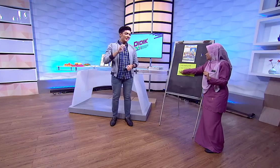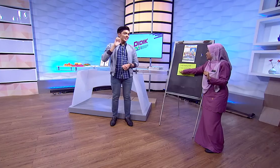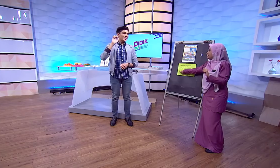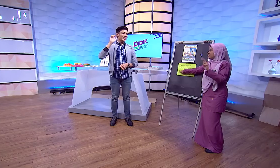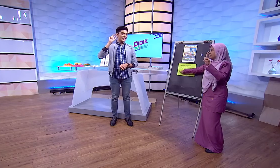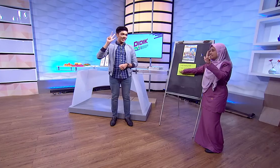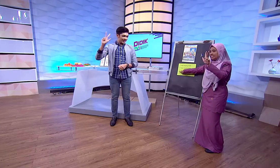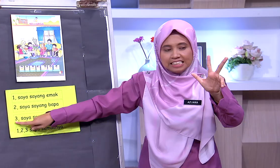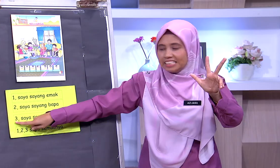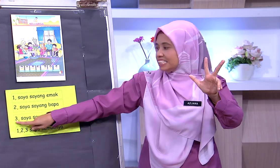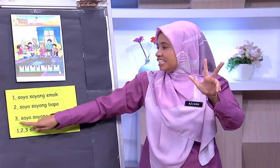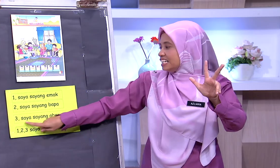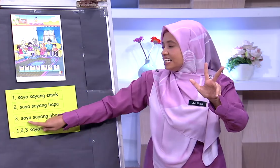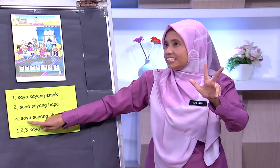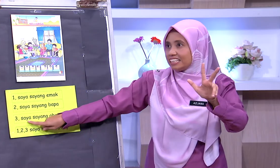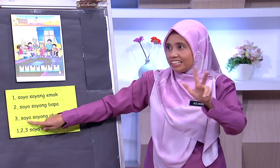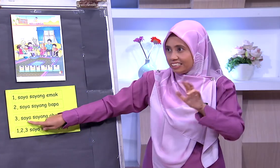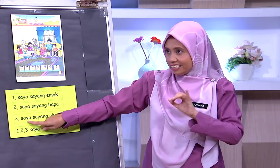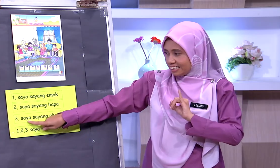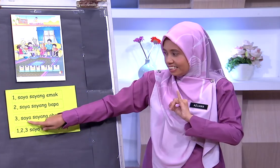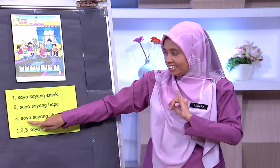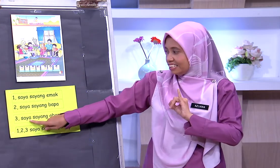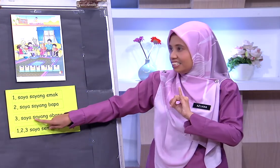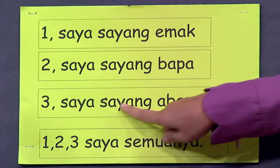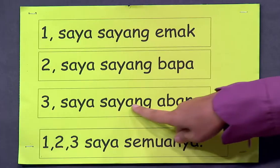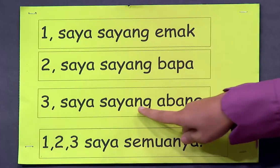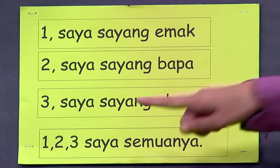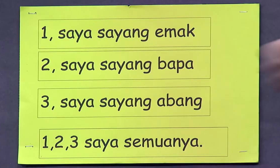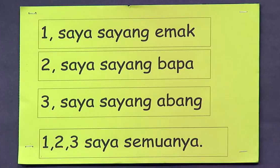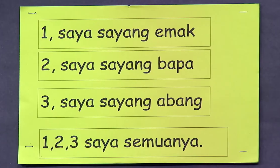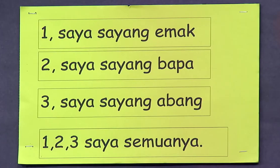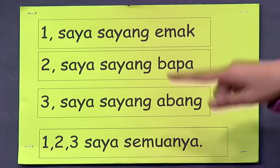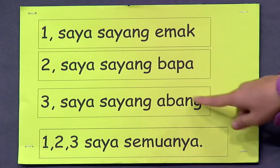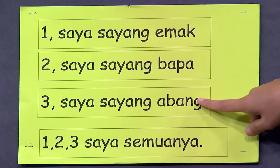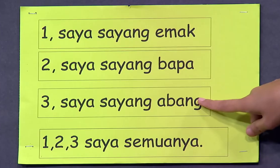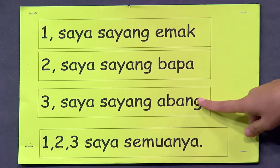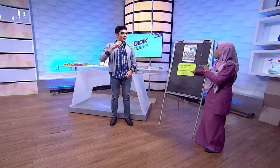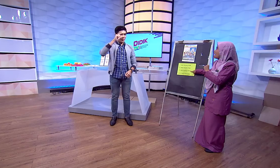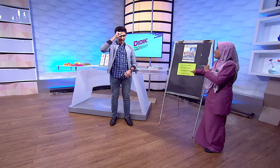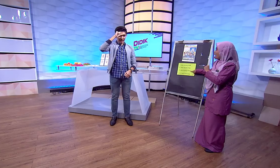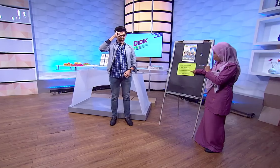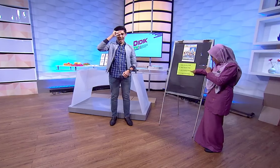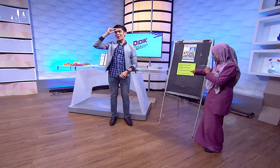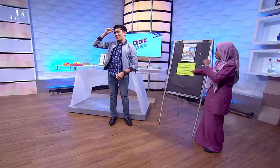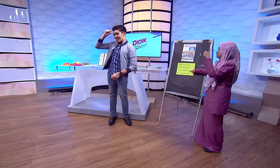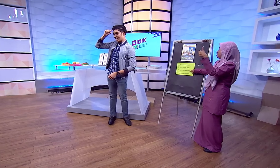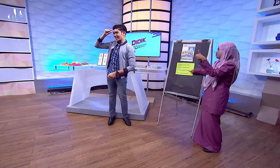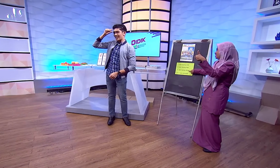juga saya saya abang-abang banget